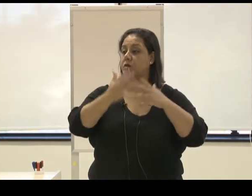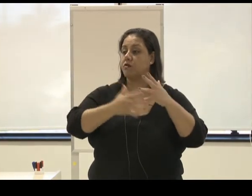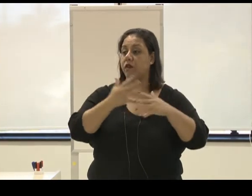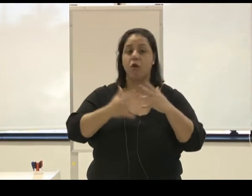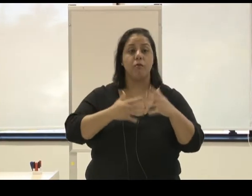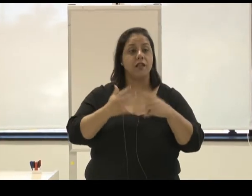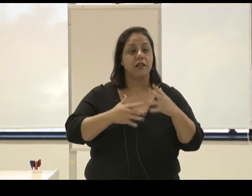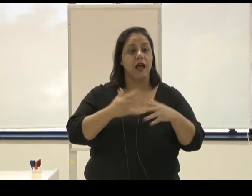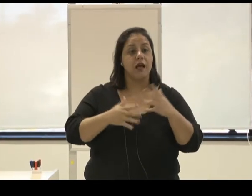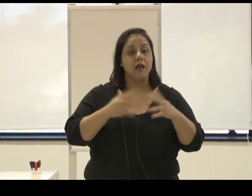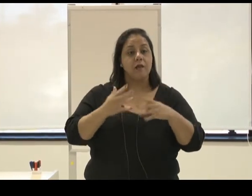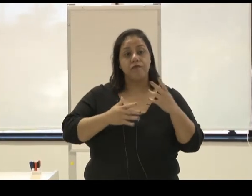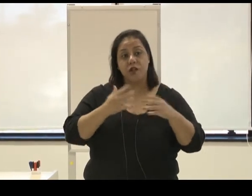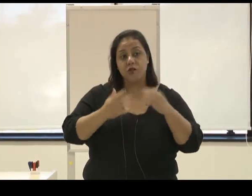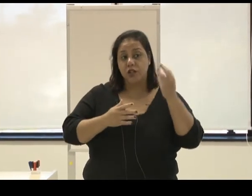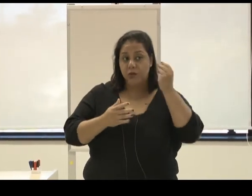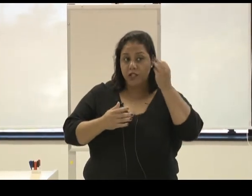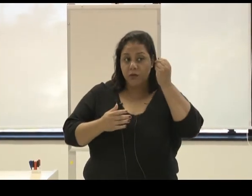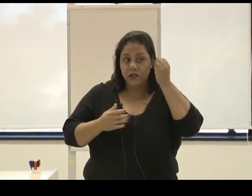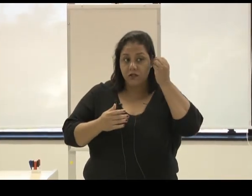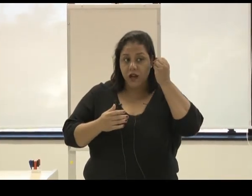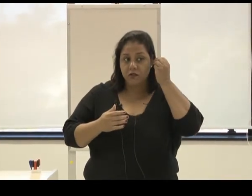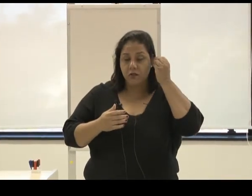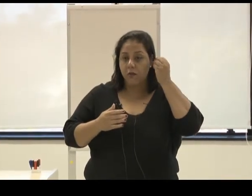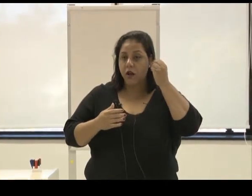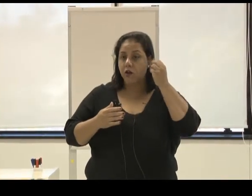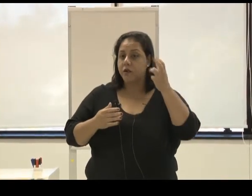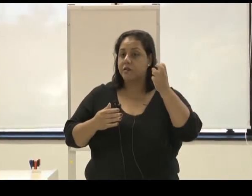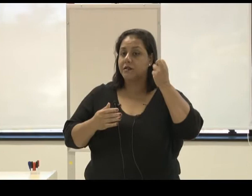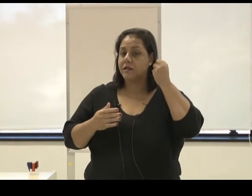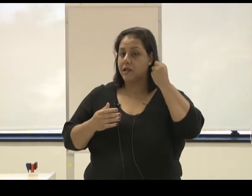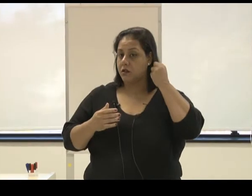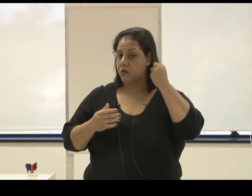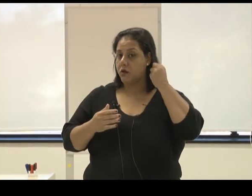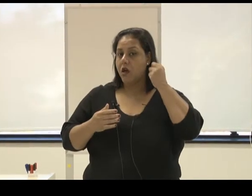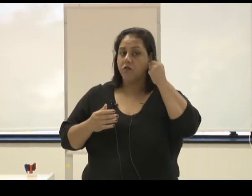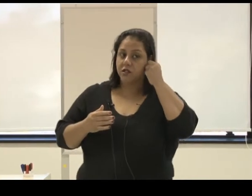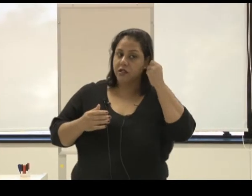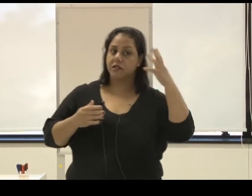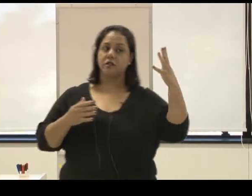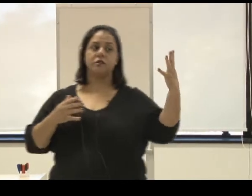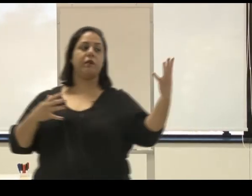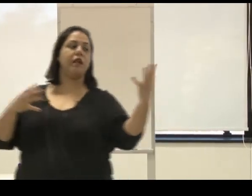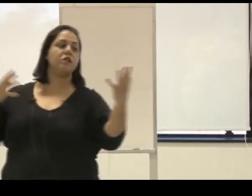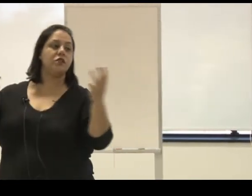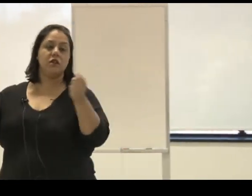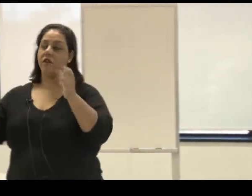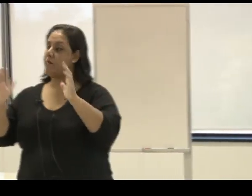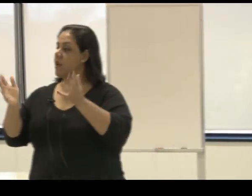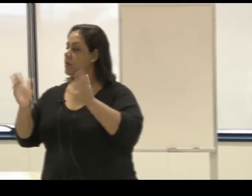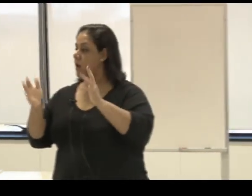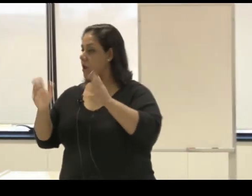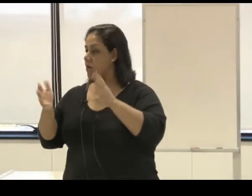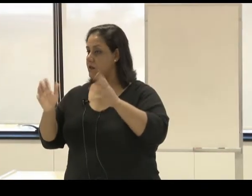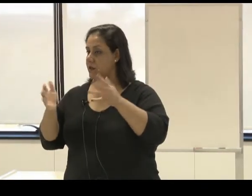vai comentar. Então, geralmente é mais fácil, a memória não precisa tanto. Você já se desprende e vai mais para a língua de